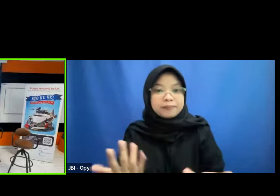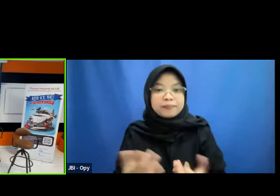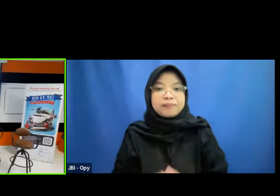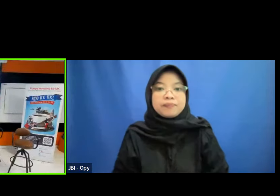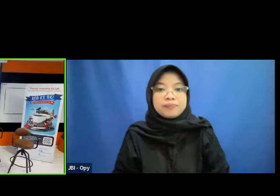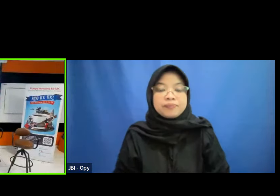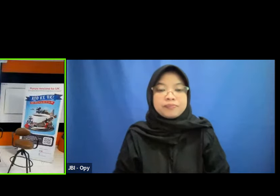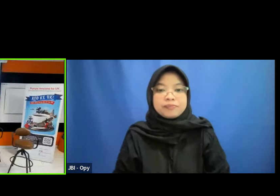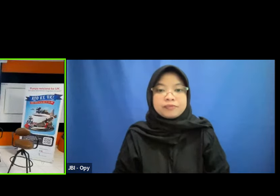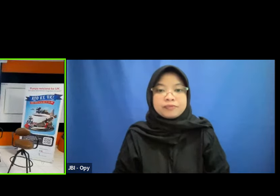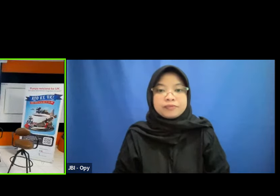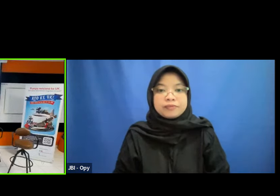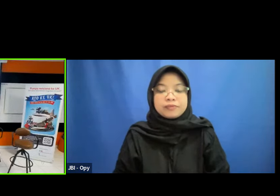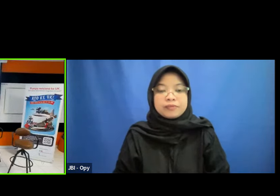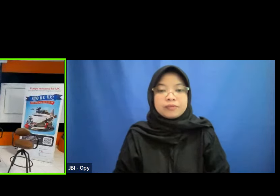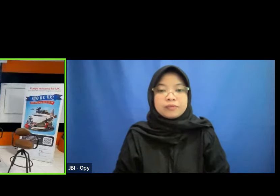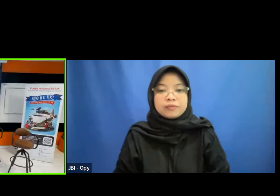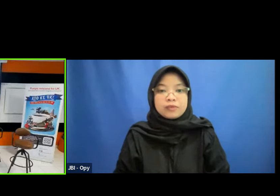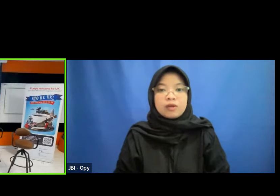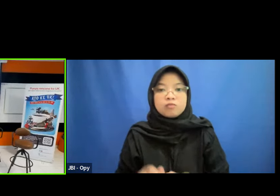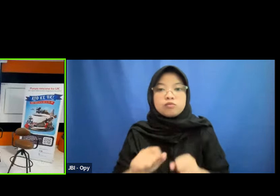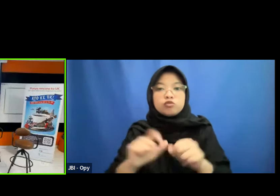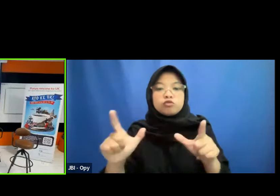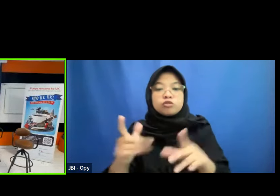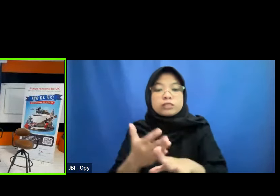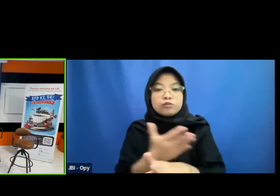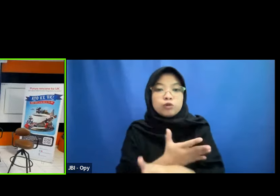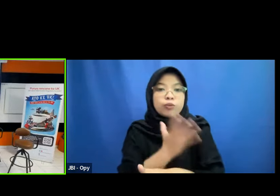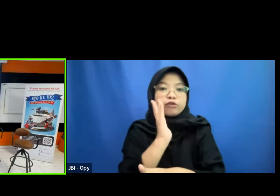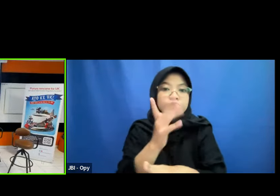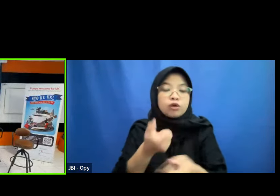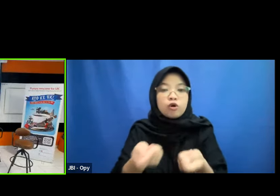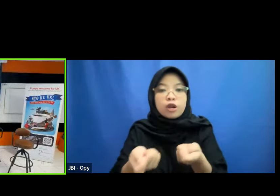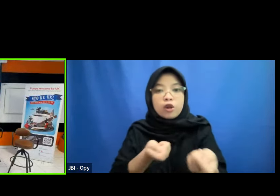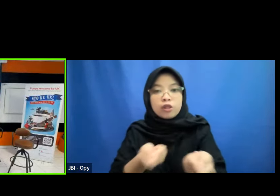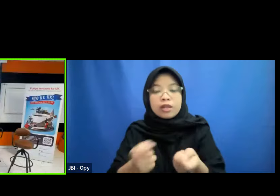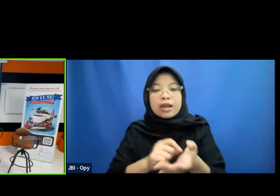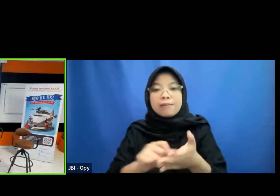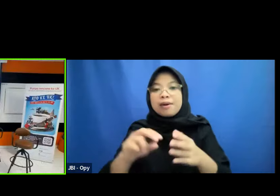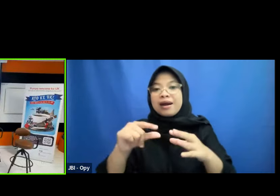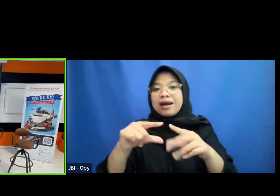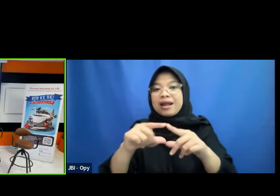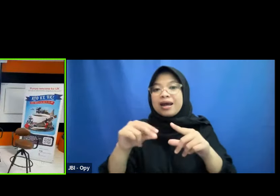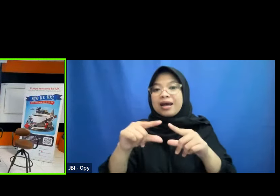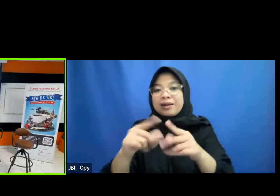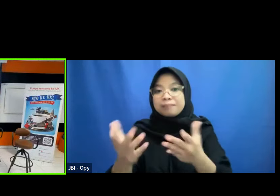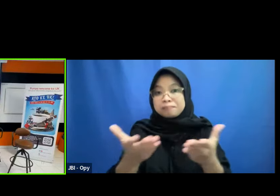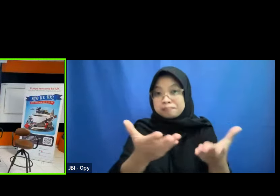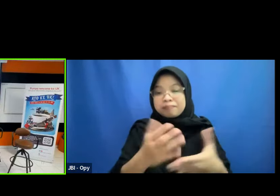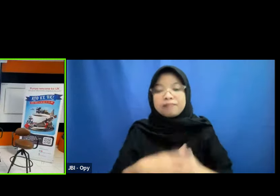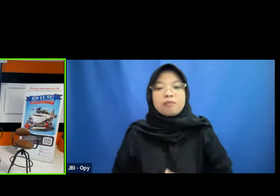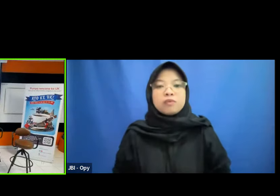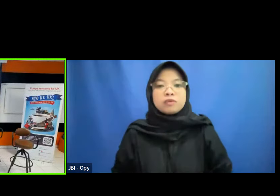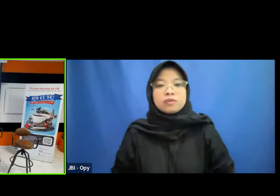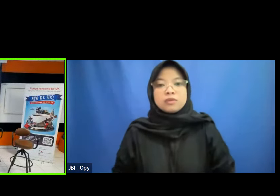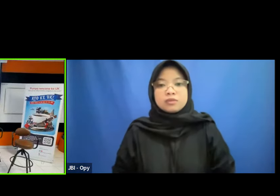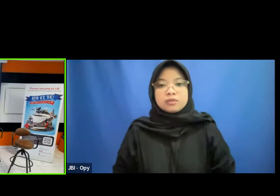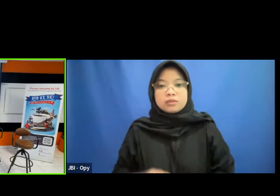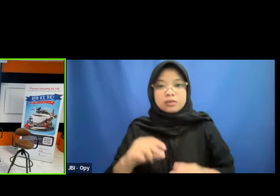opening remar dari alumni nwordinator dari mbaras Nah mungkin